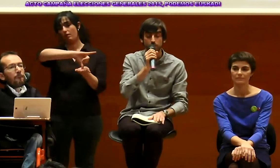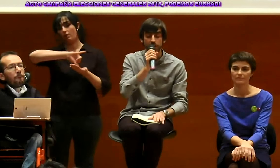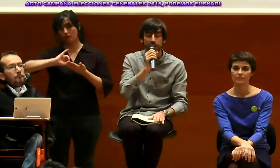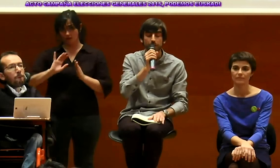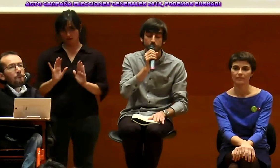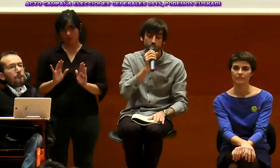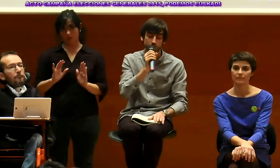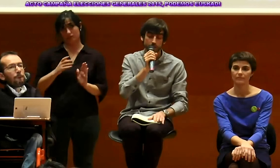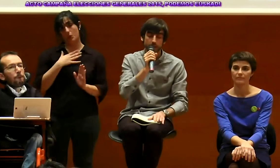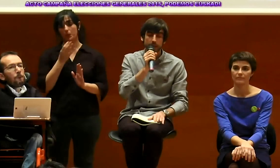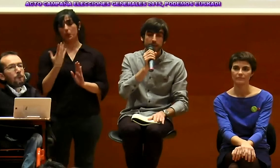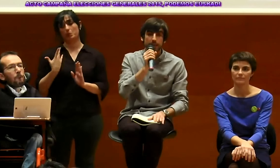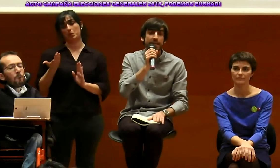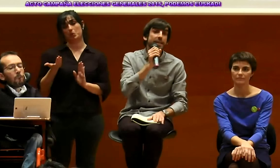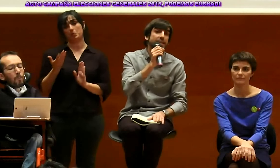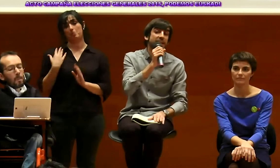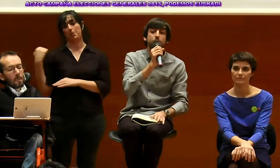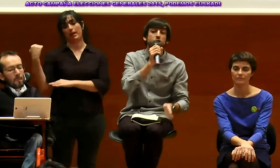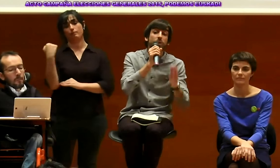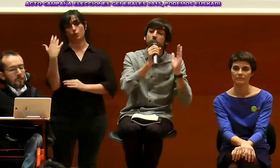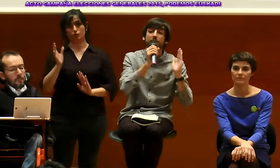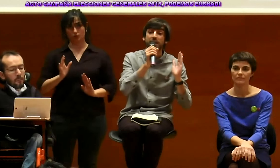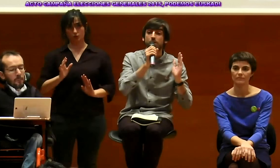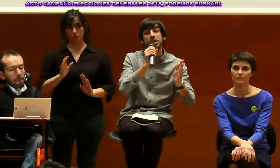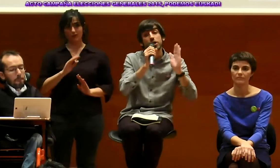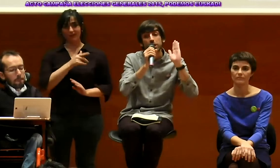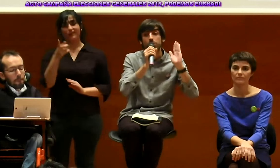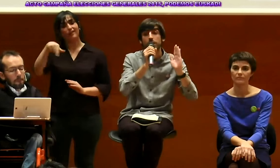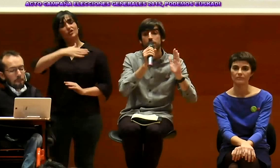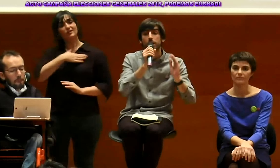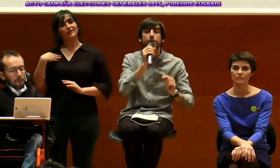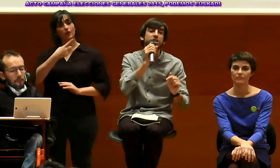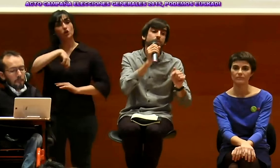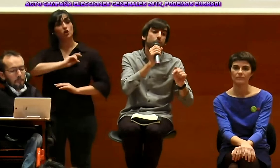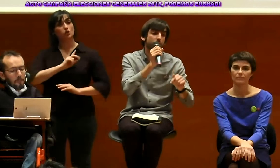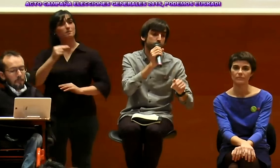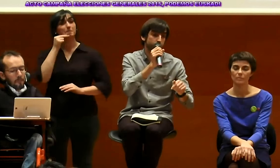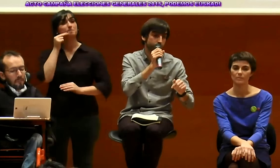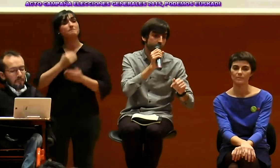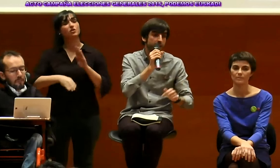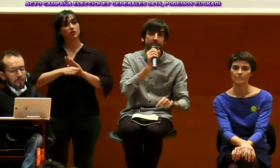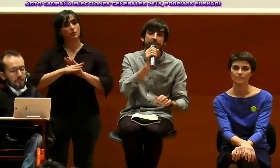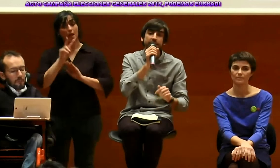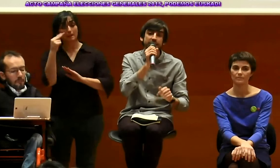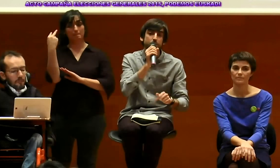como recambios, quieren que tengamos no miedo al pasado, a eso han renunciado, pero sí miedo al futuro.